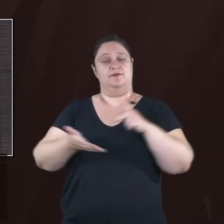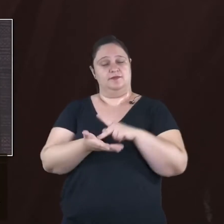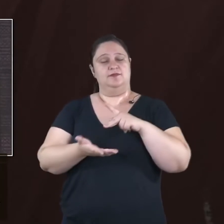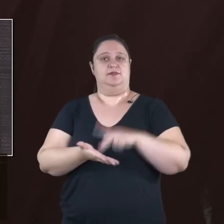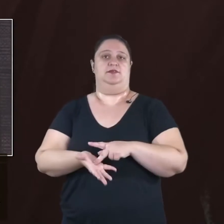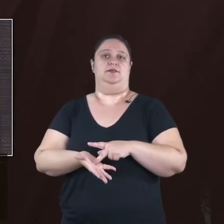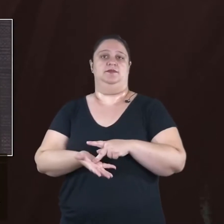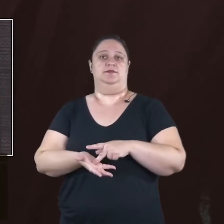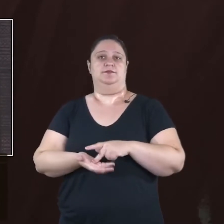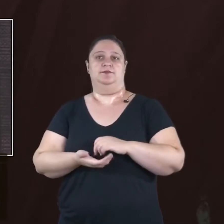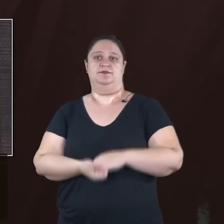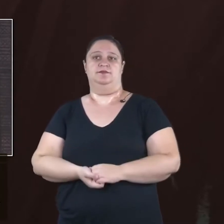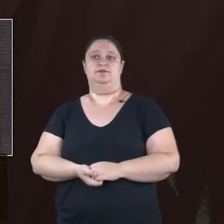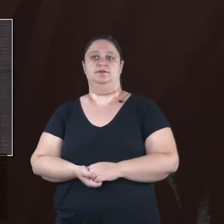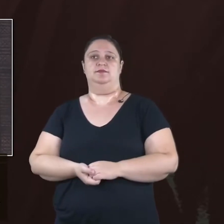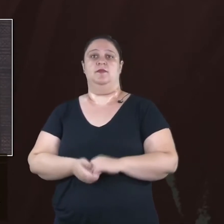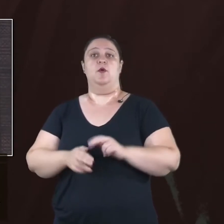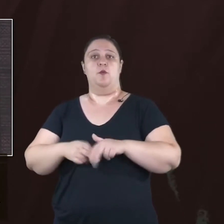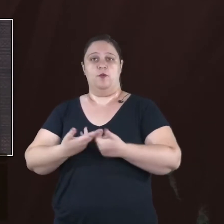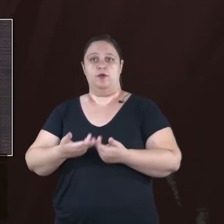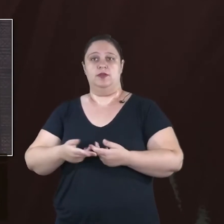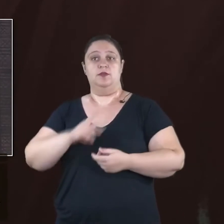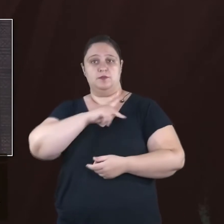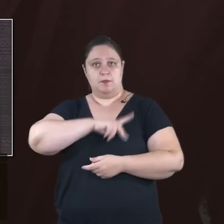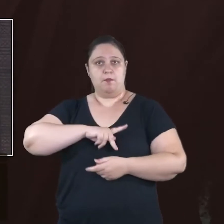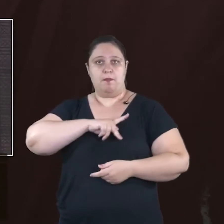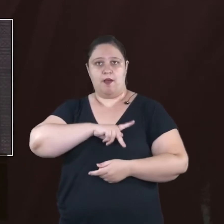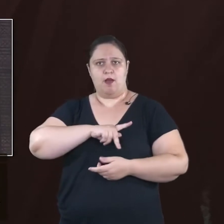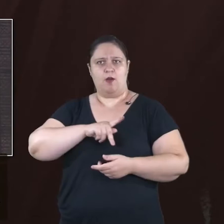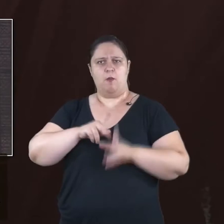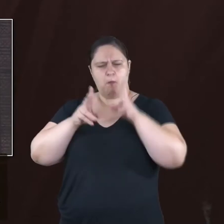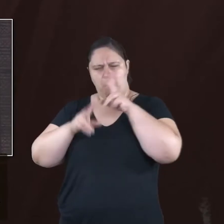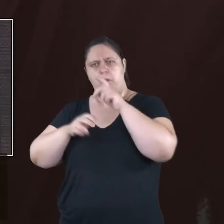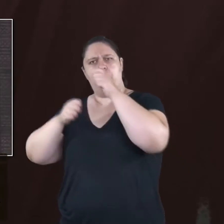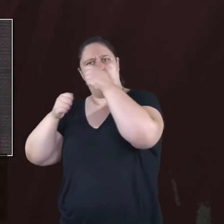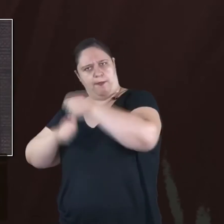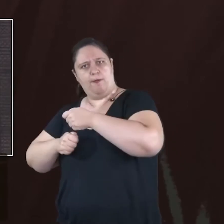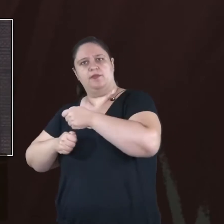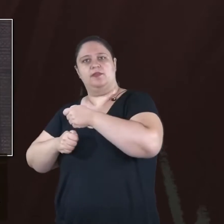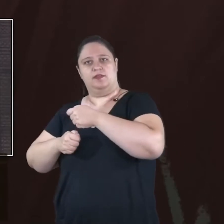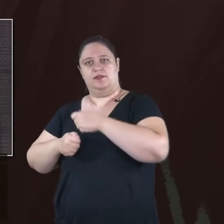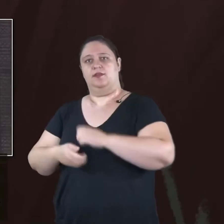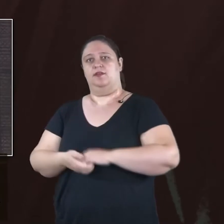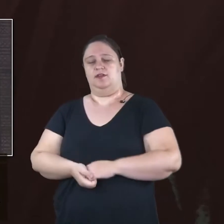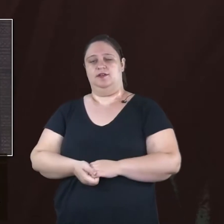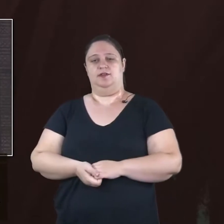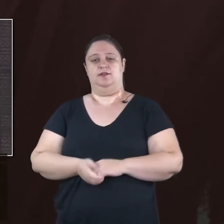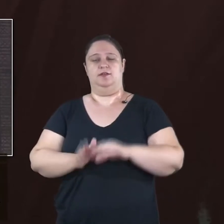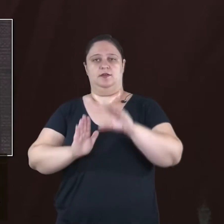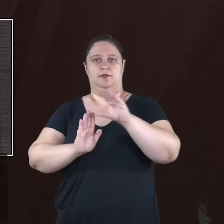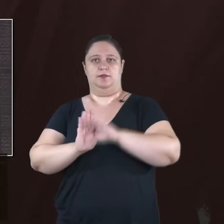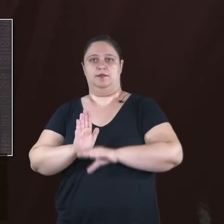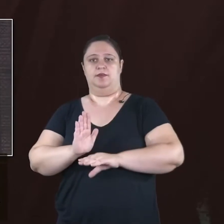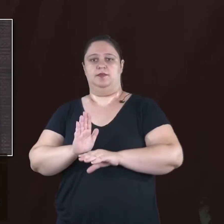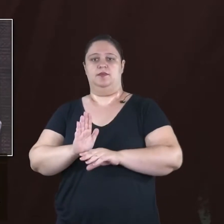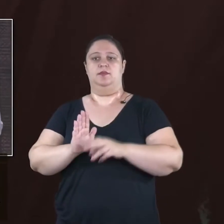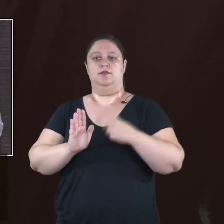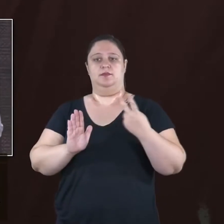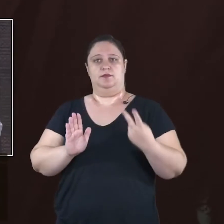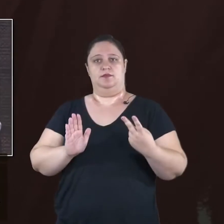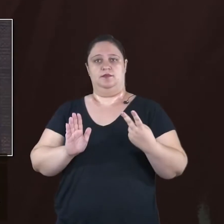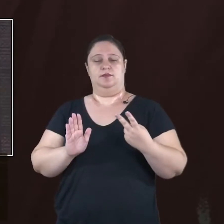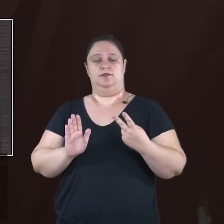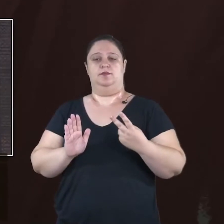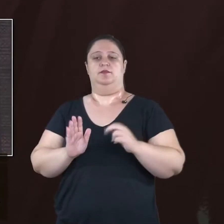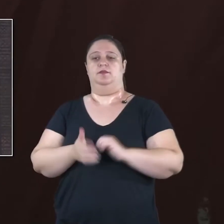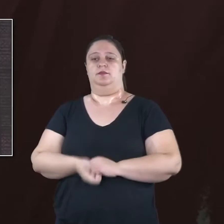verdadeiros. É por isso que a palavra de Paulo tinha poder e no Espírito Santo. E capítulo 2 de 1